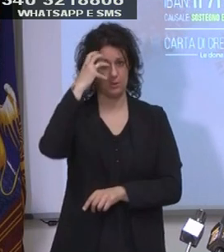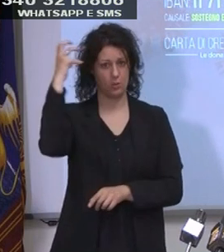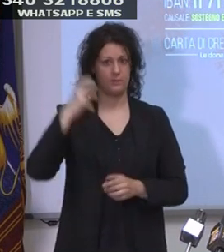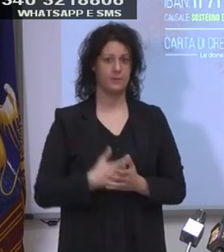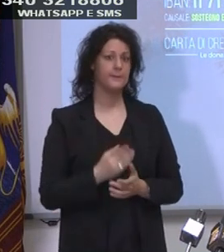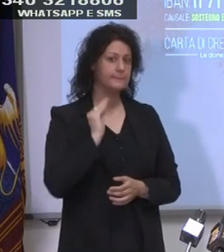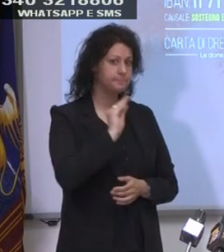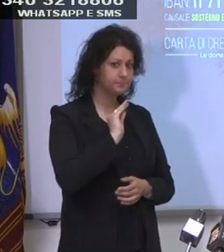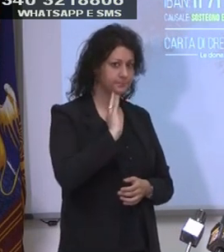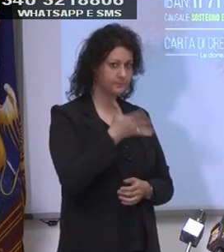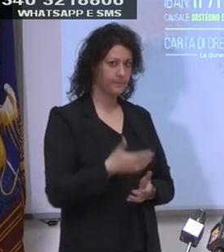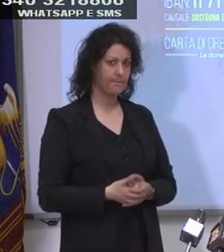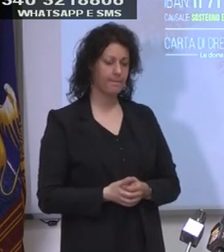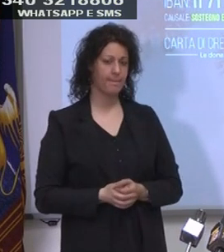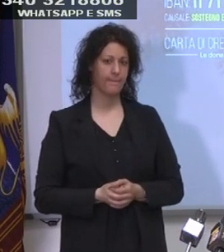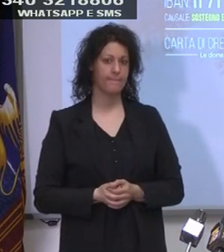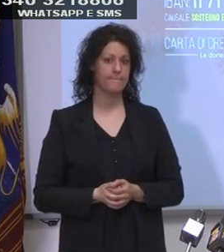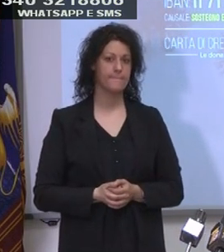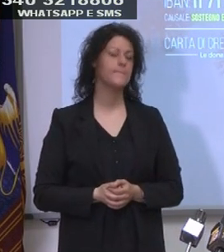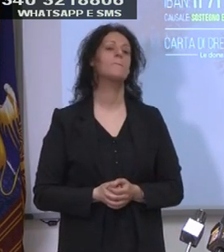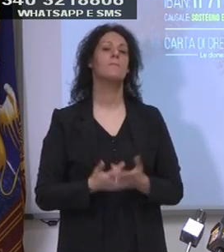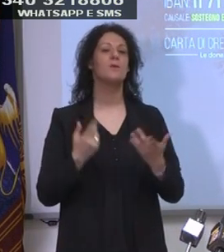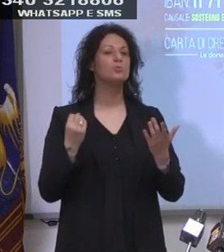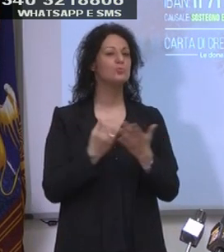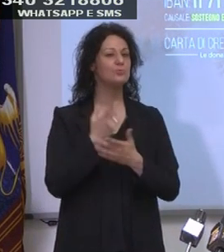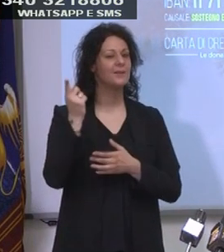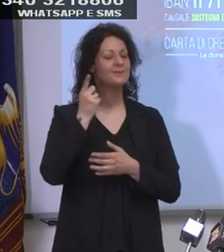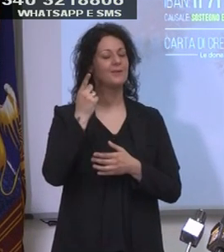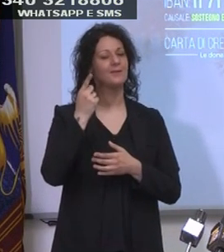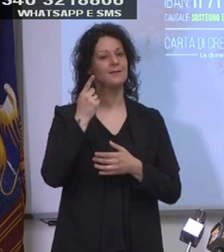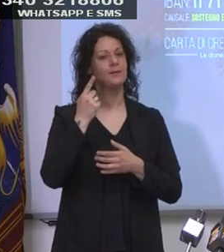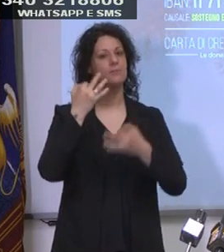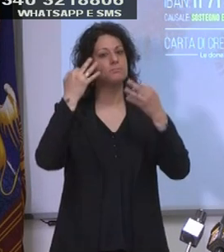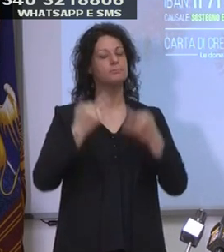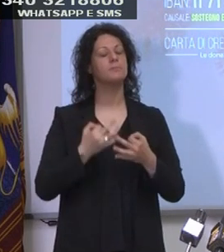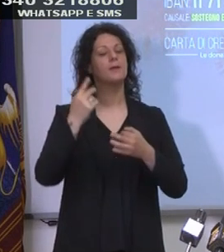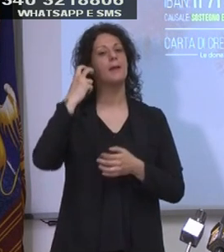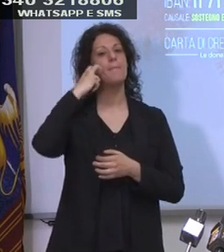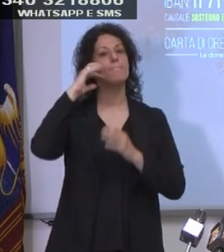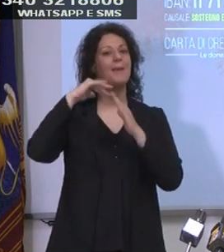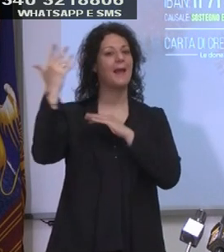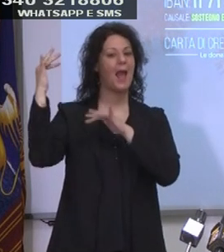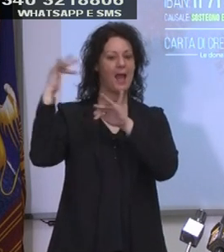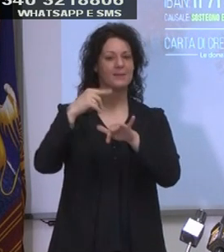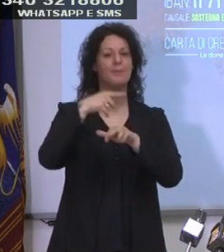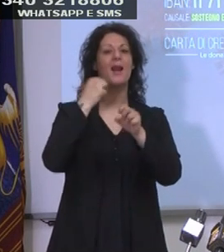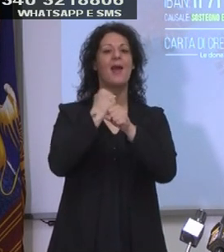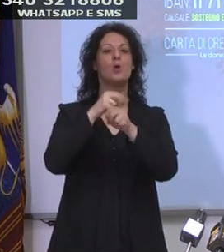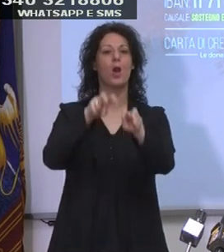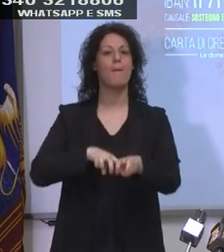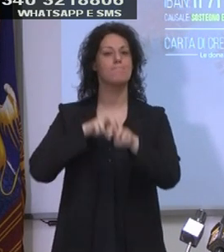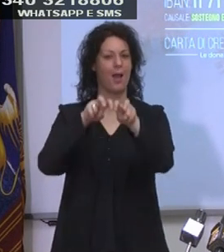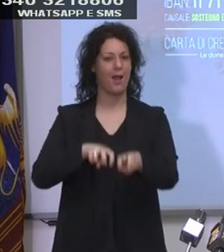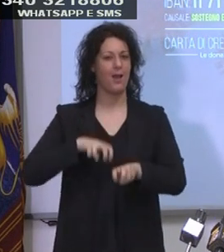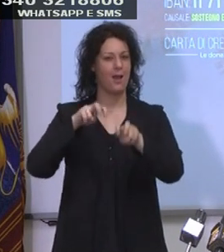la famosa regolarizzazione insomma dei migranti, più che altro c'è il bisogno nelle campagne di manodopera,